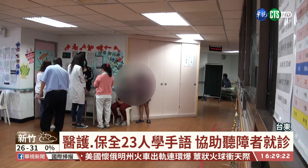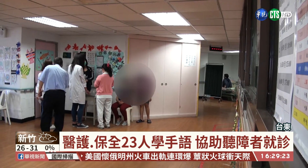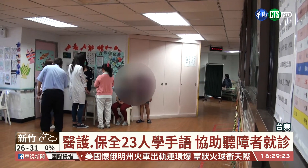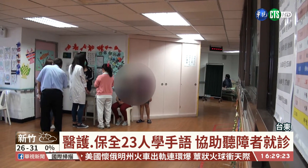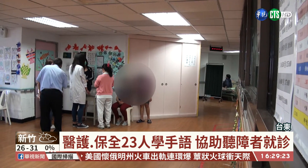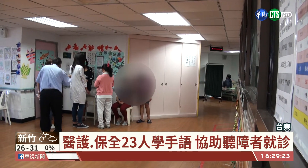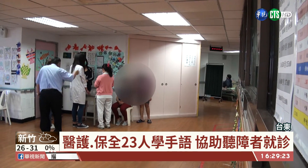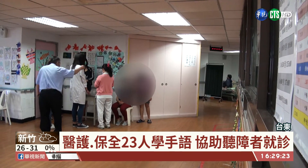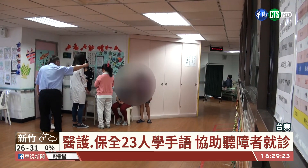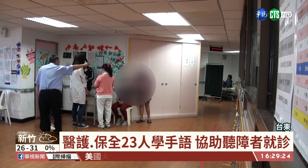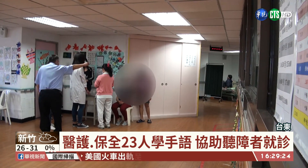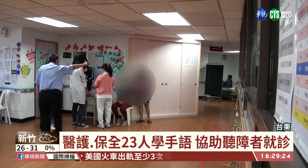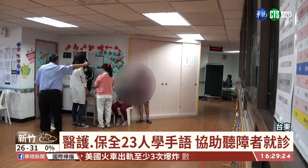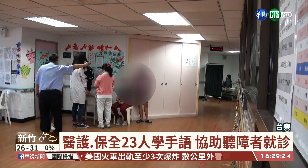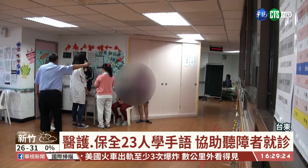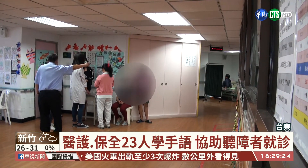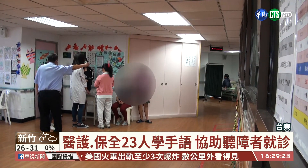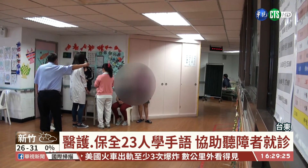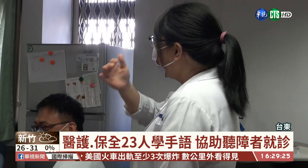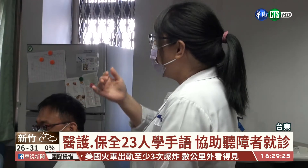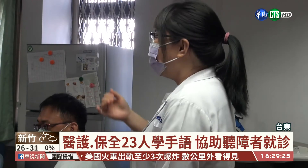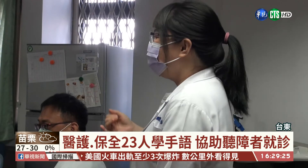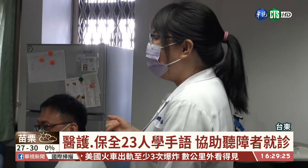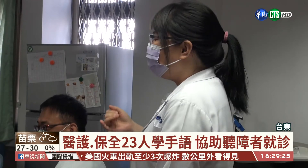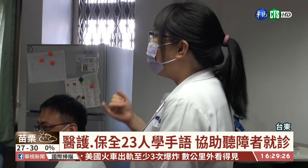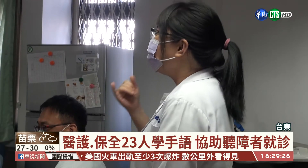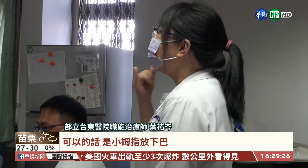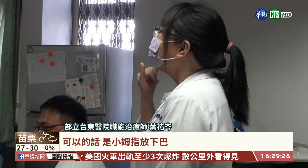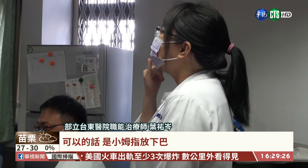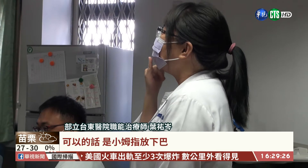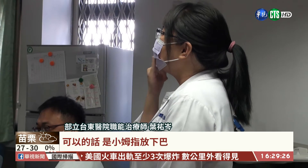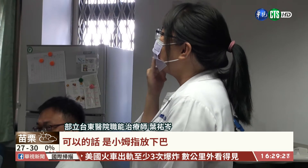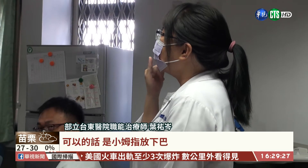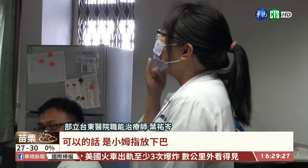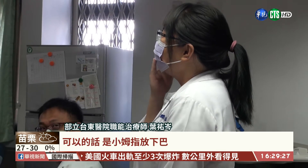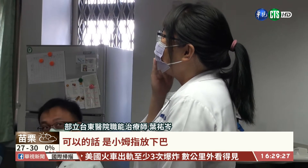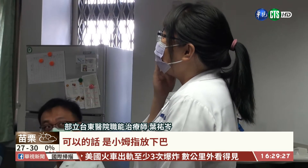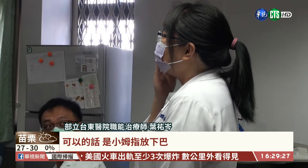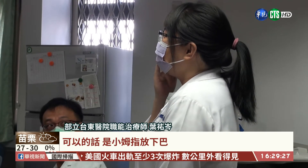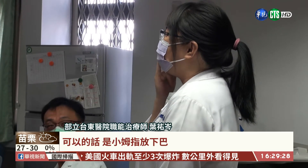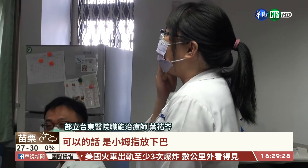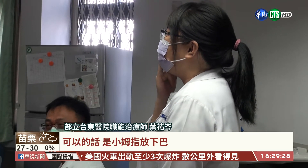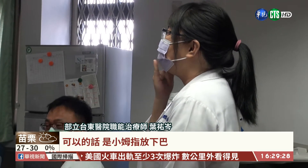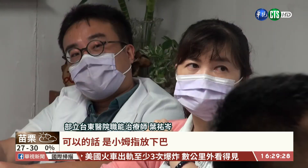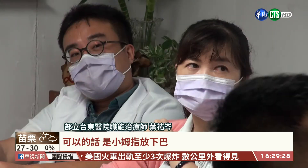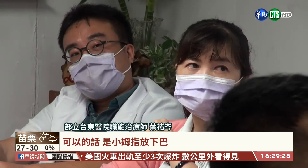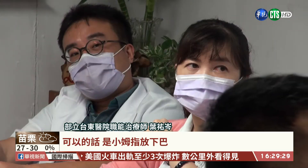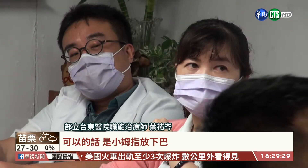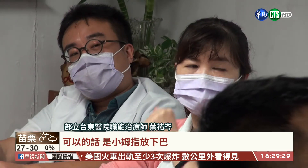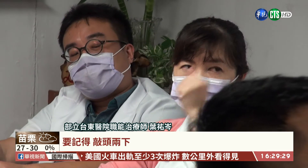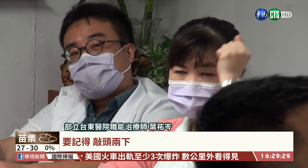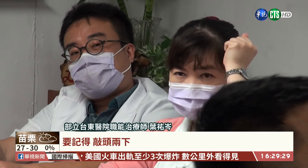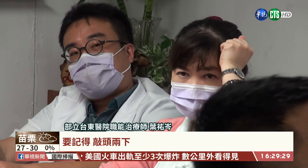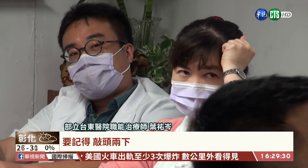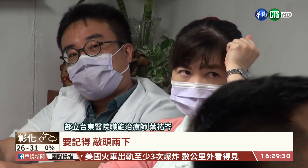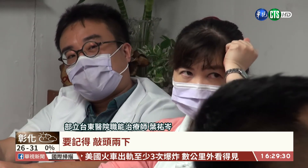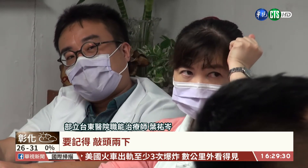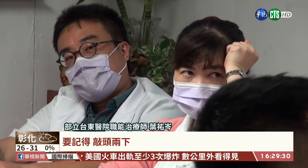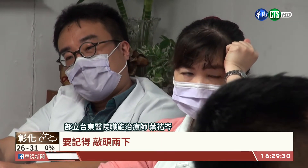有23个人拢来学手语。 可以的话，就是小指上下巴，要记得走，